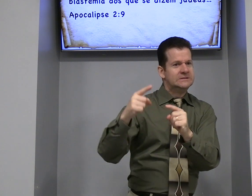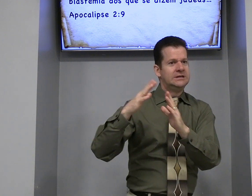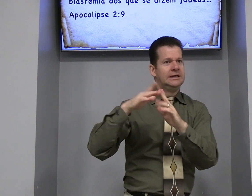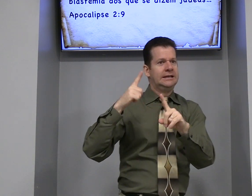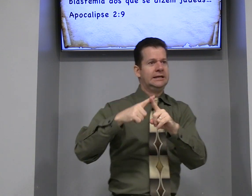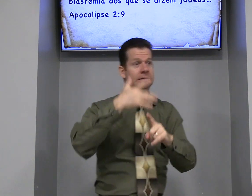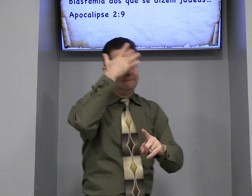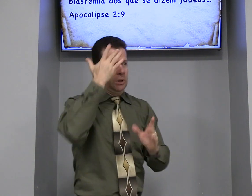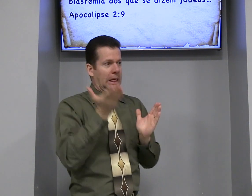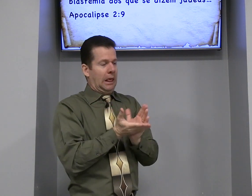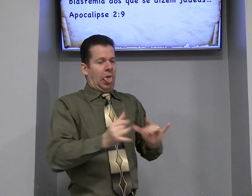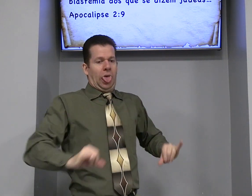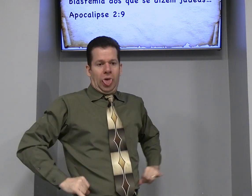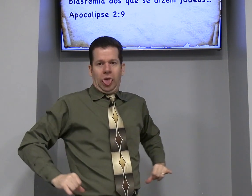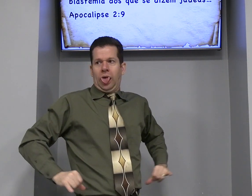e os inimigos